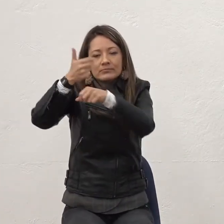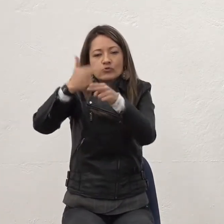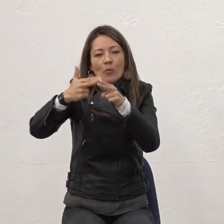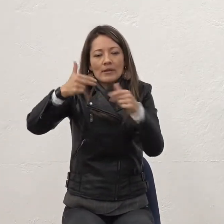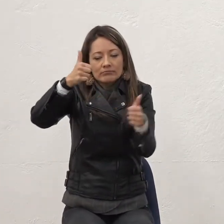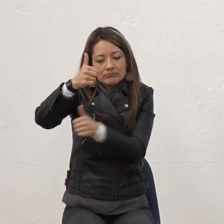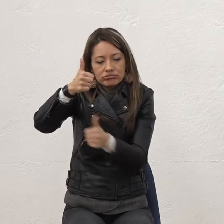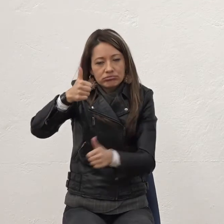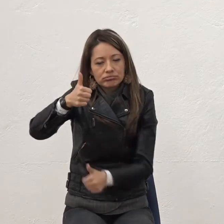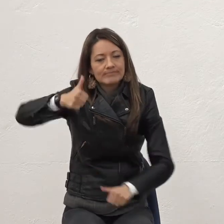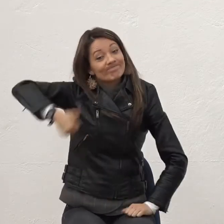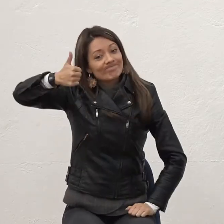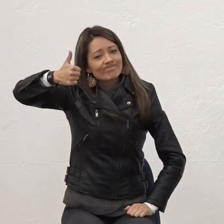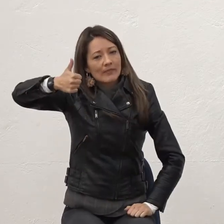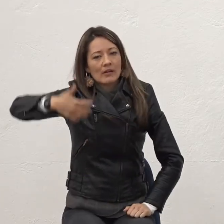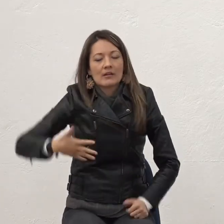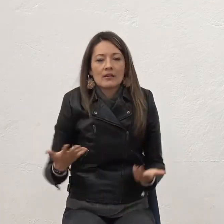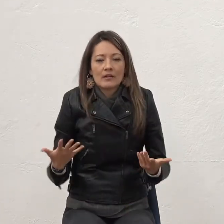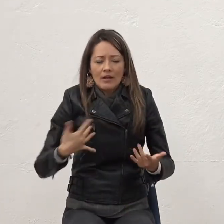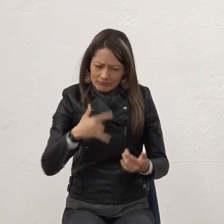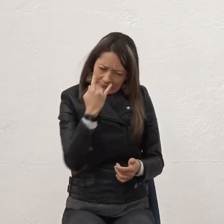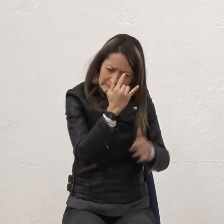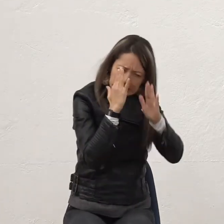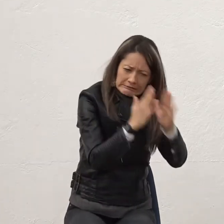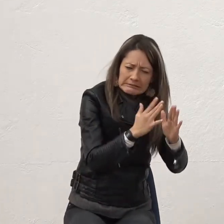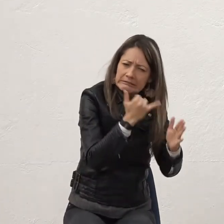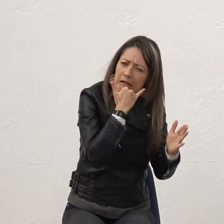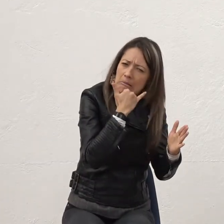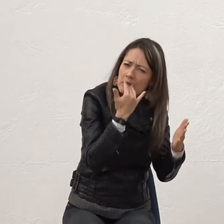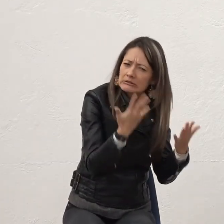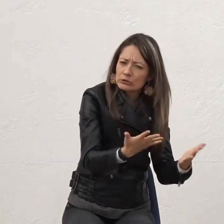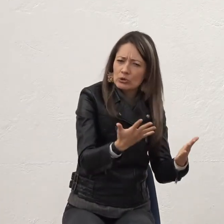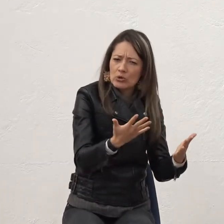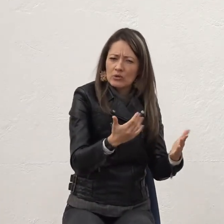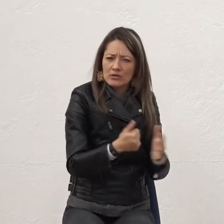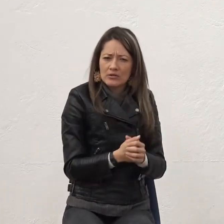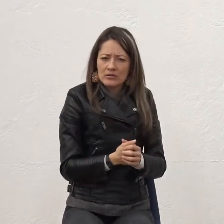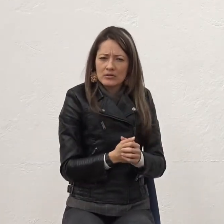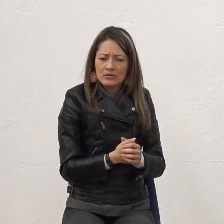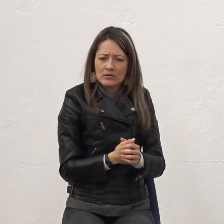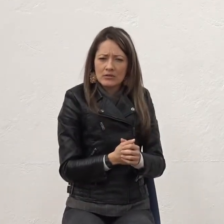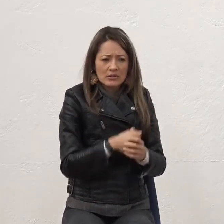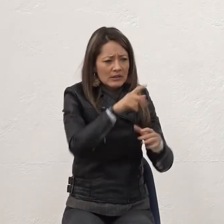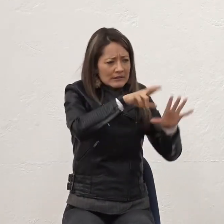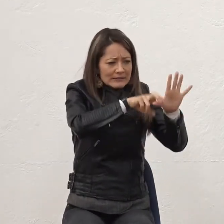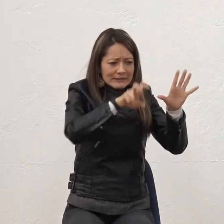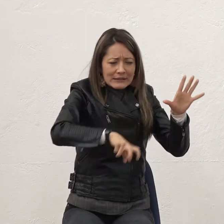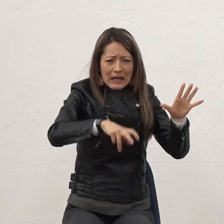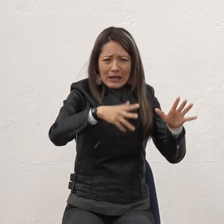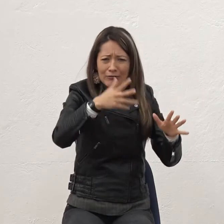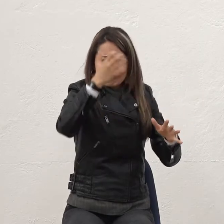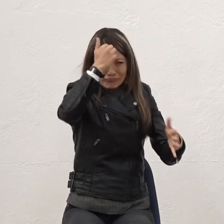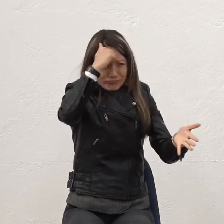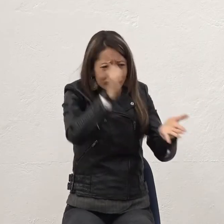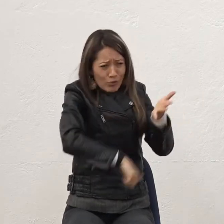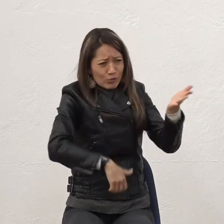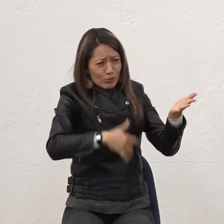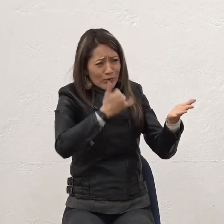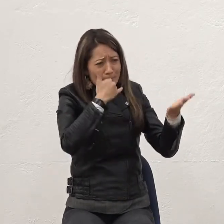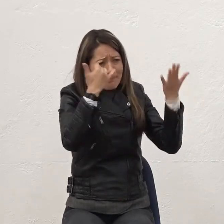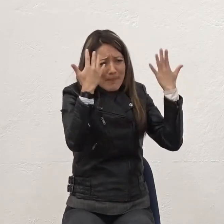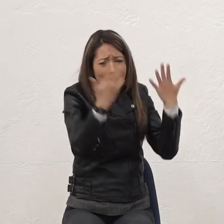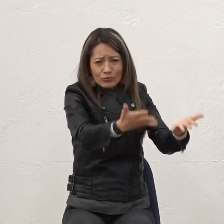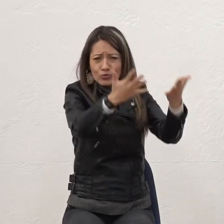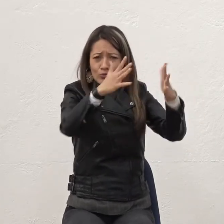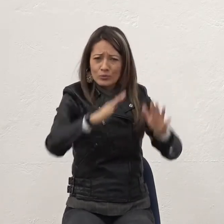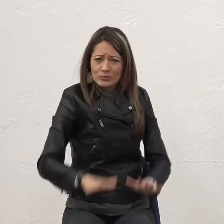nombre. Por eso me llamó la atención. Yo dije, qué hombre tan bruto, hola.